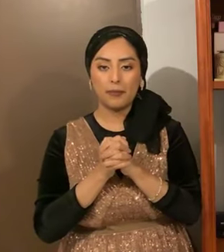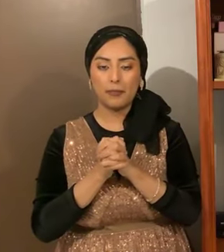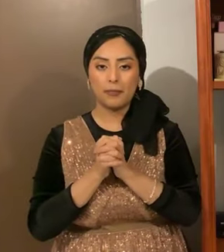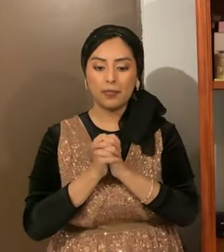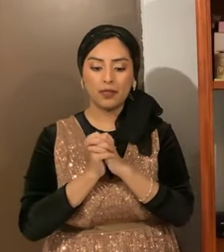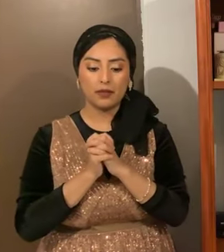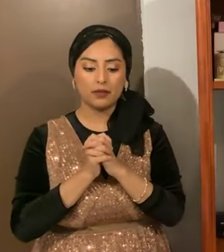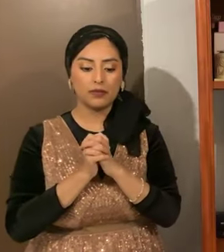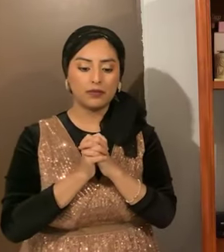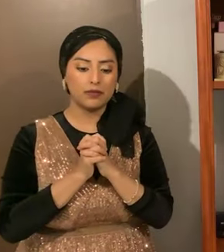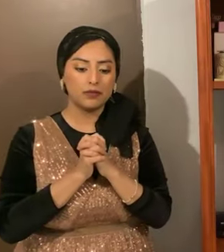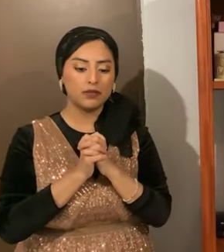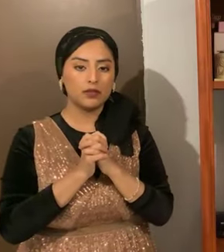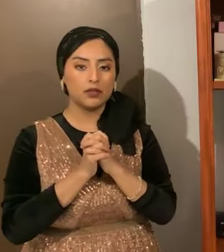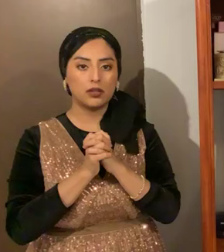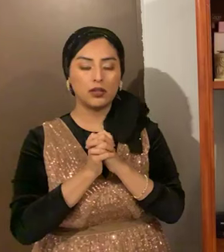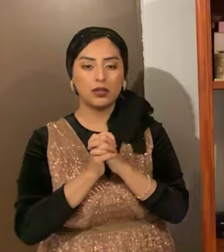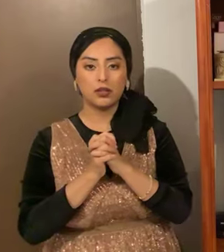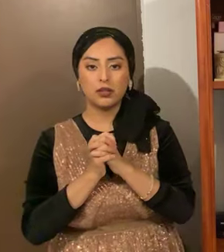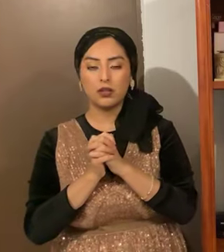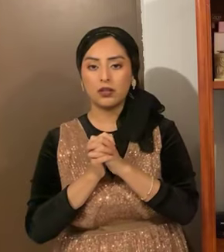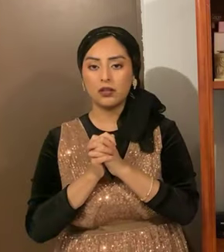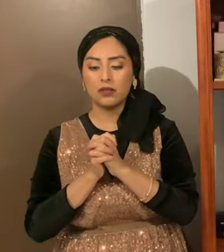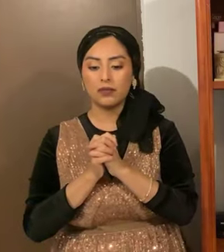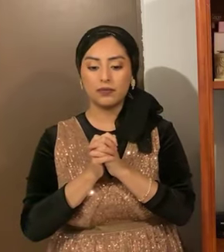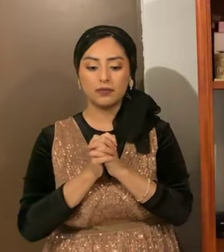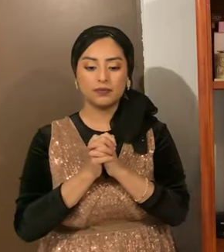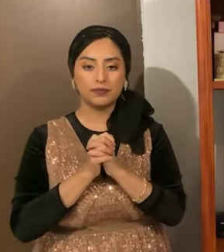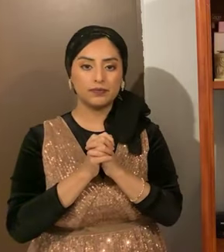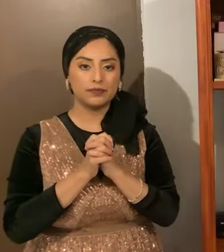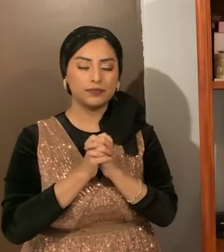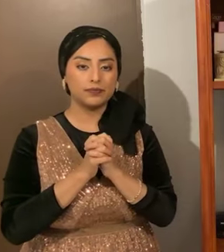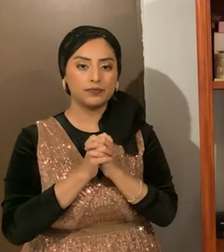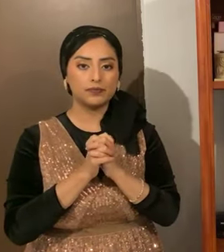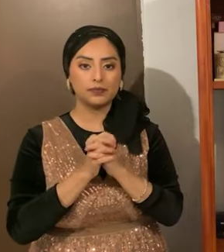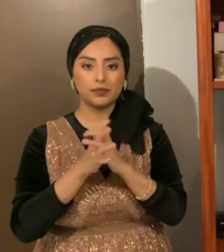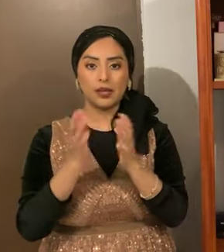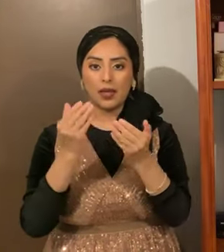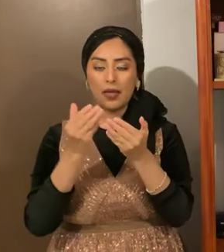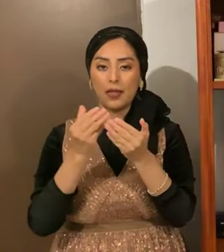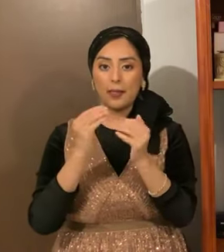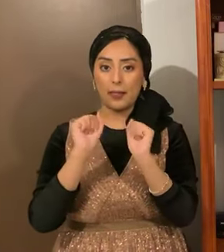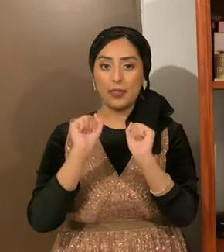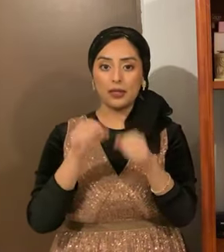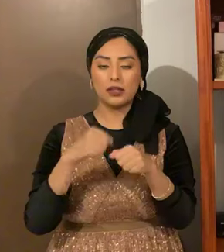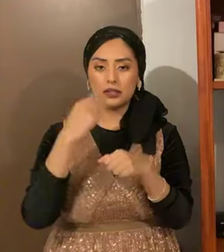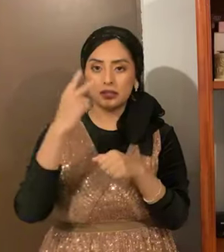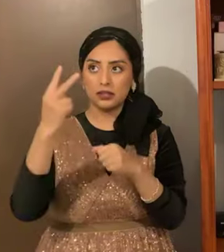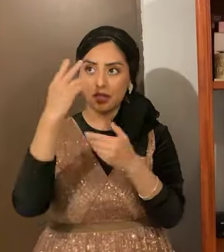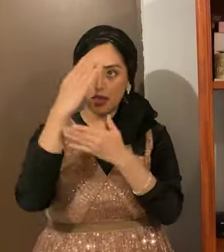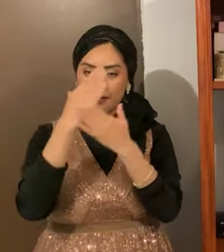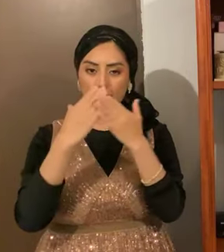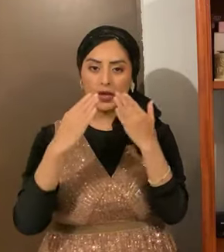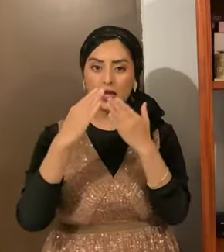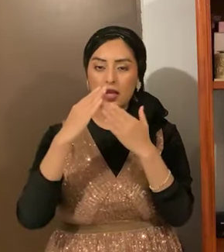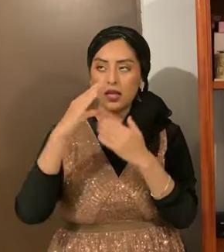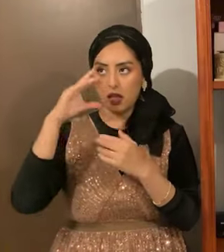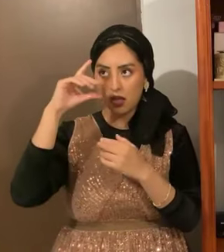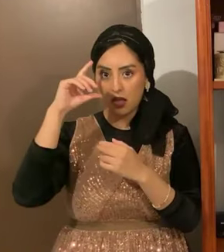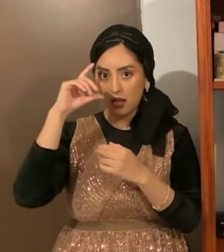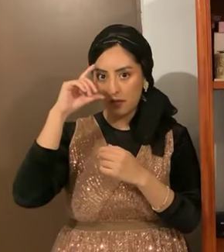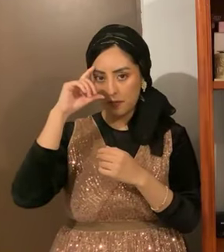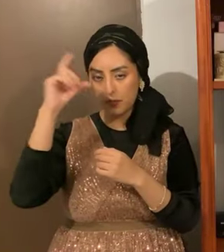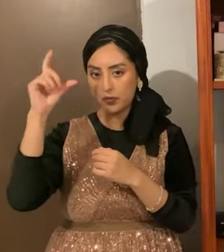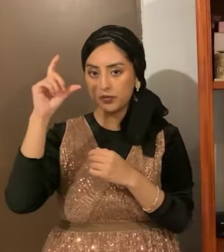occidentales se podrá ver el punto de eclipse antes de que la luna se oculte. Ahí es antes de que la luna